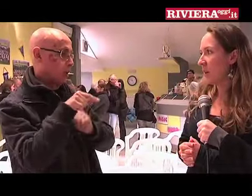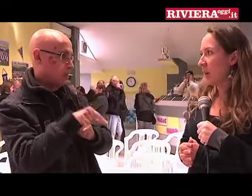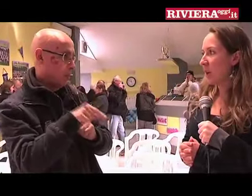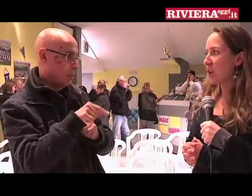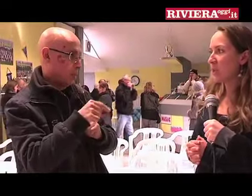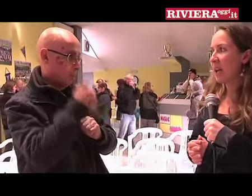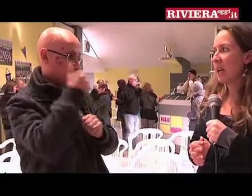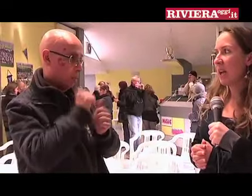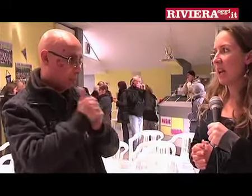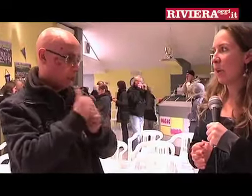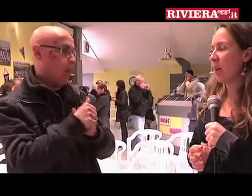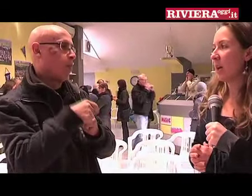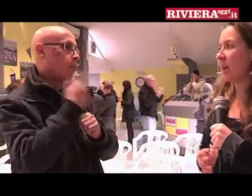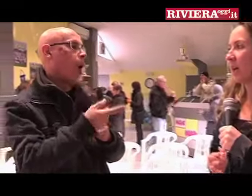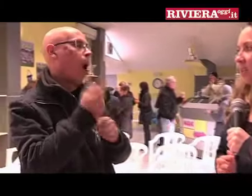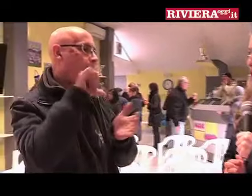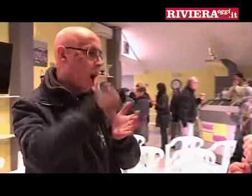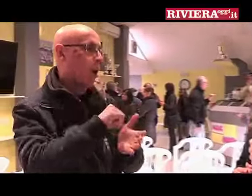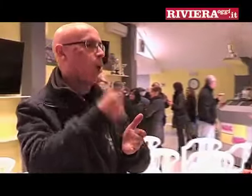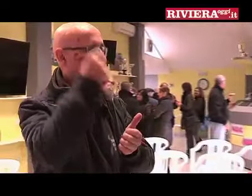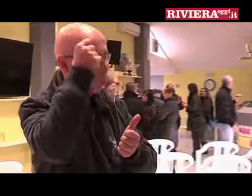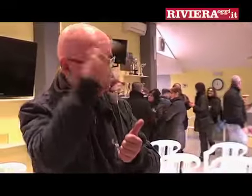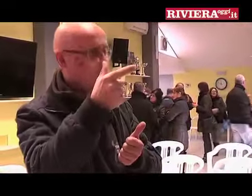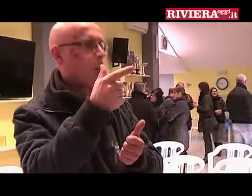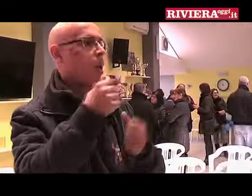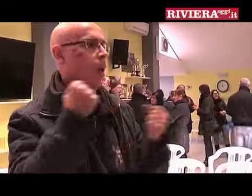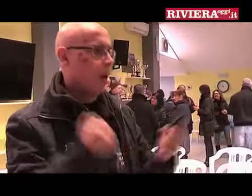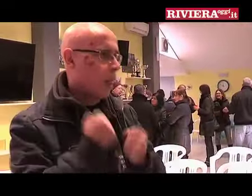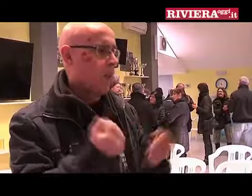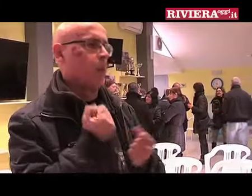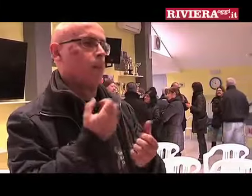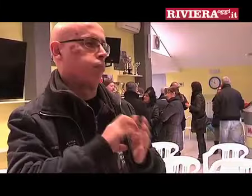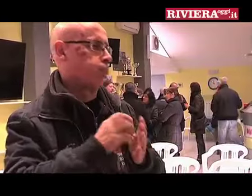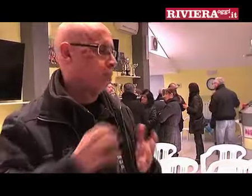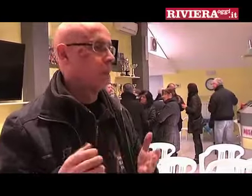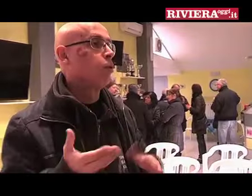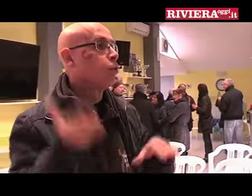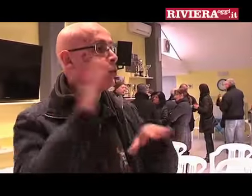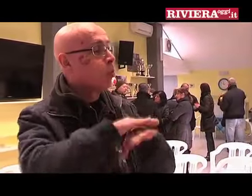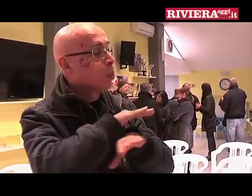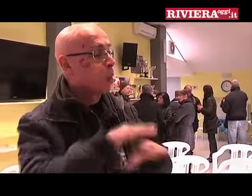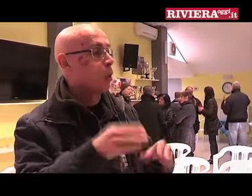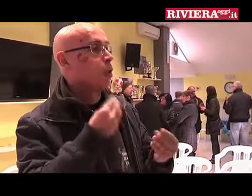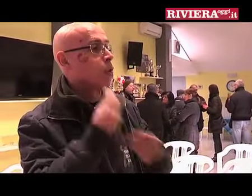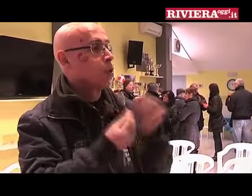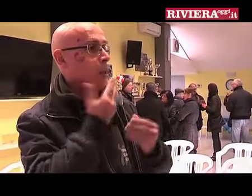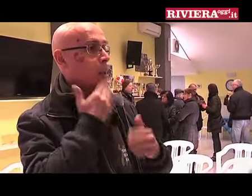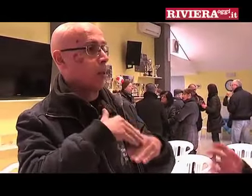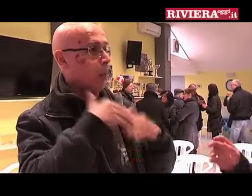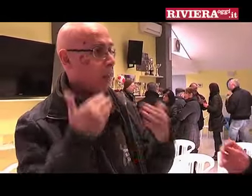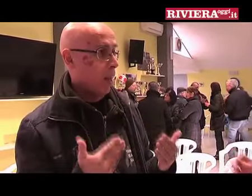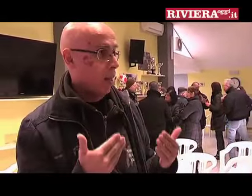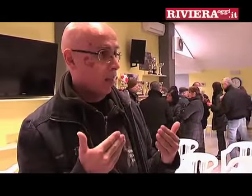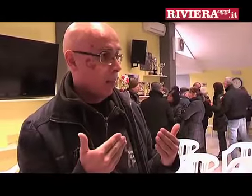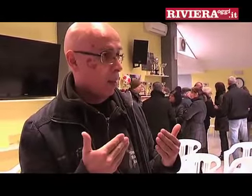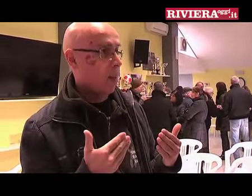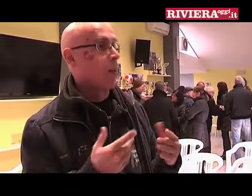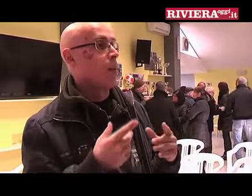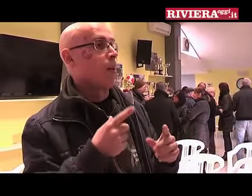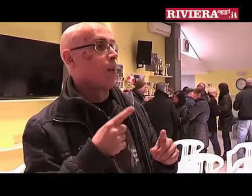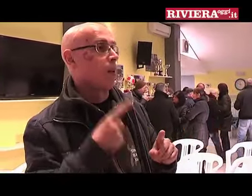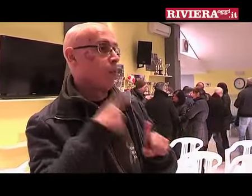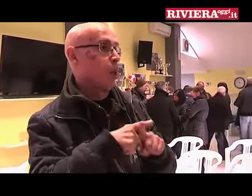La nostra è un'associazione che nasce principalmente come associazione sportiva, ma